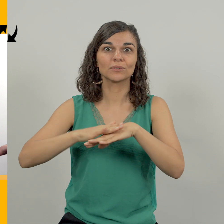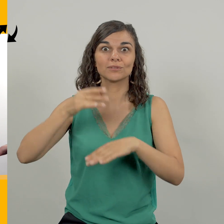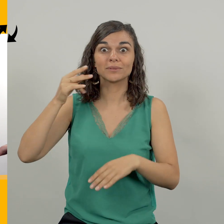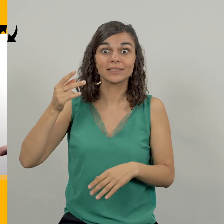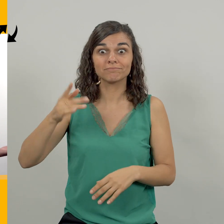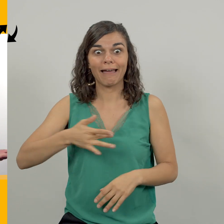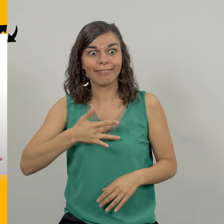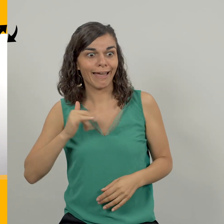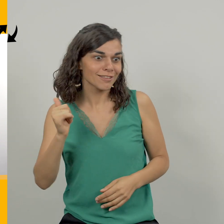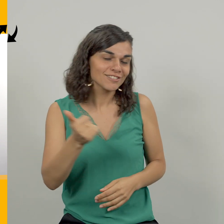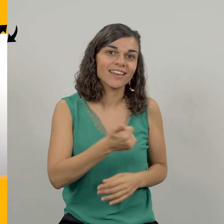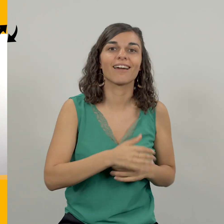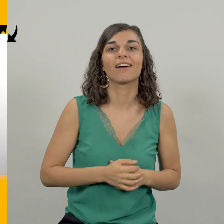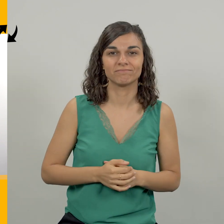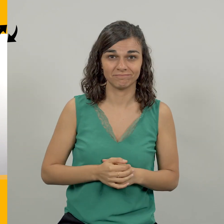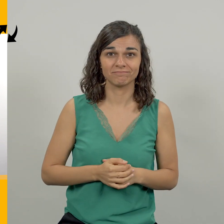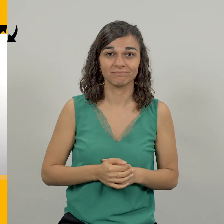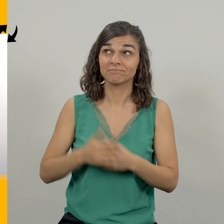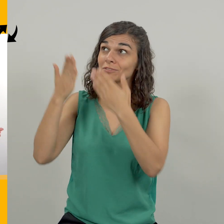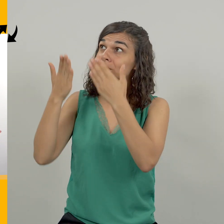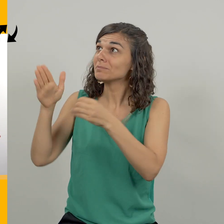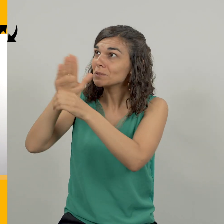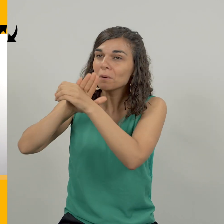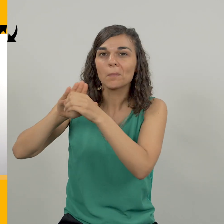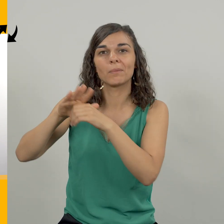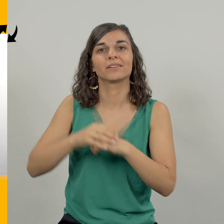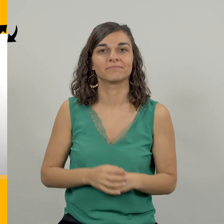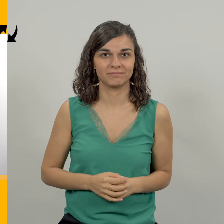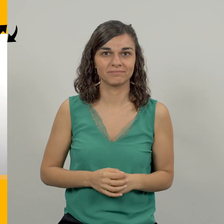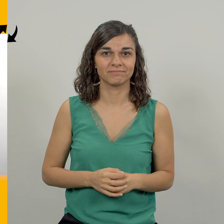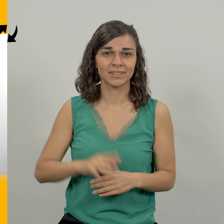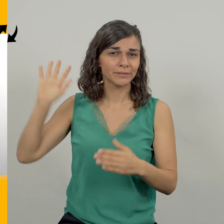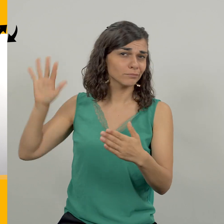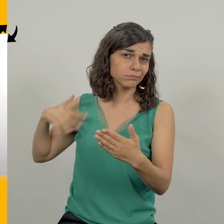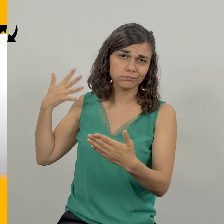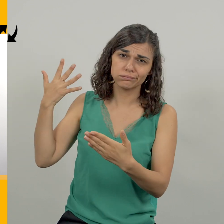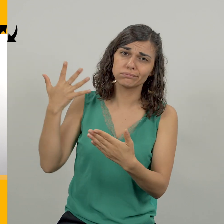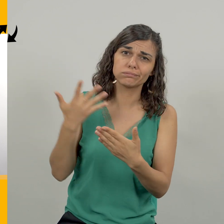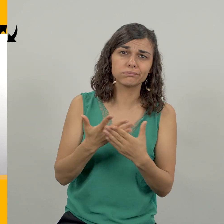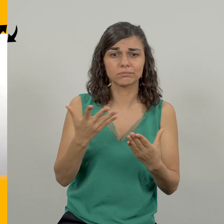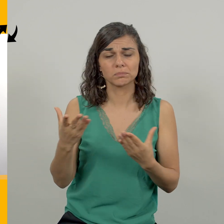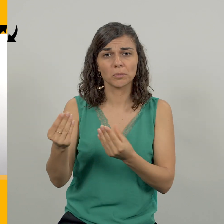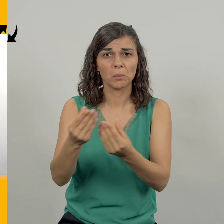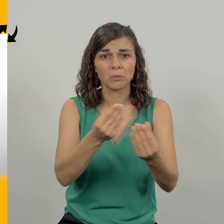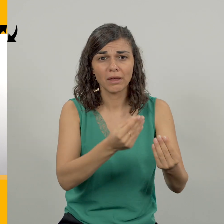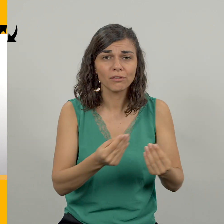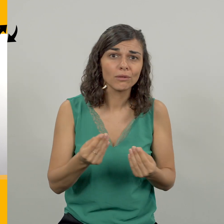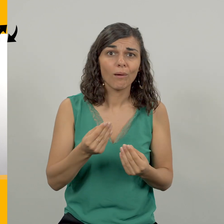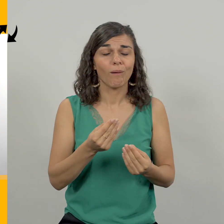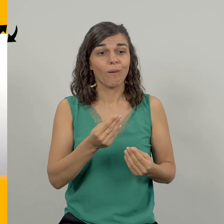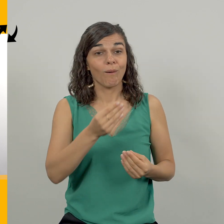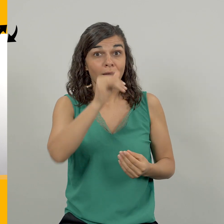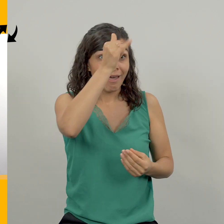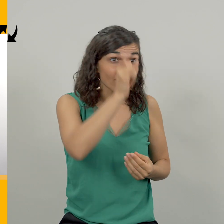complet. De tout temps, les peuples se sont attachés à des dieux, les ont adorés et ont attendu d'eux des